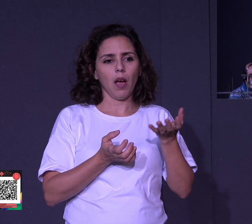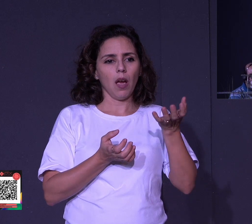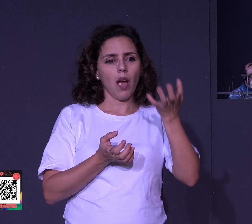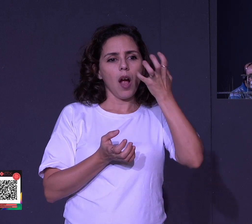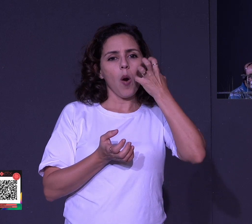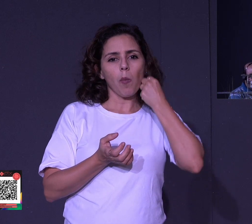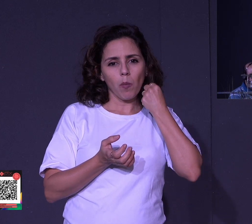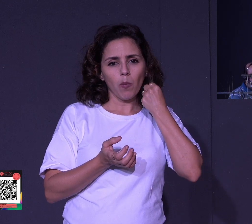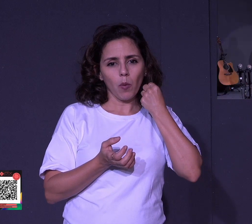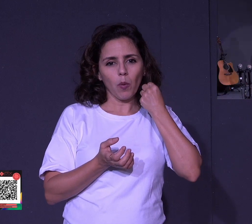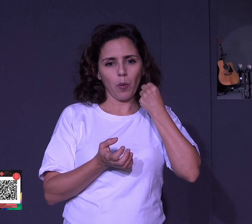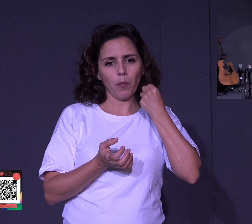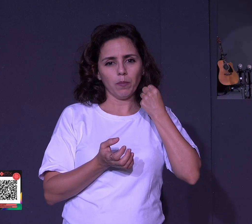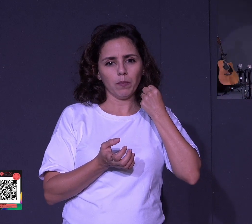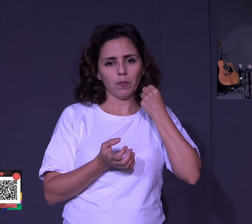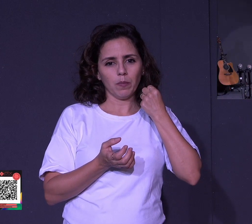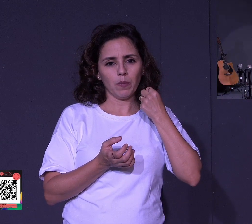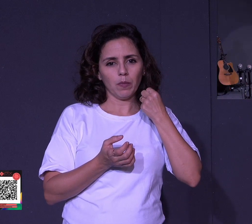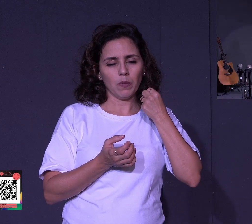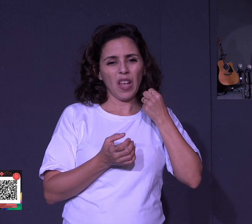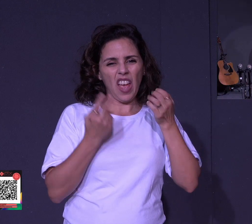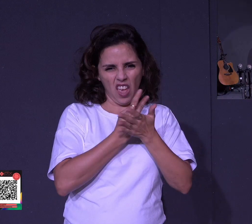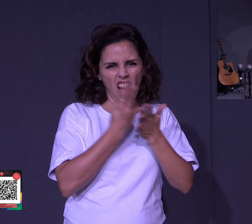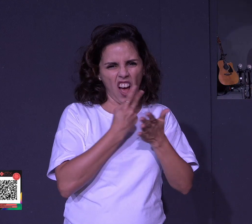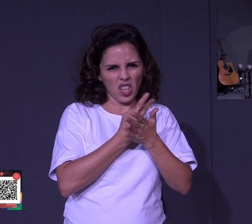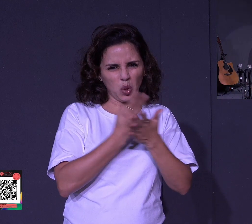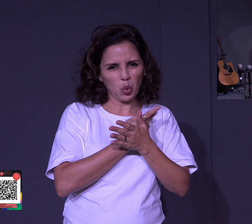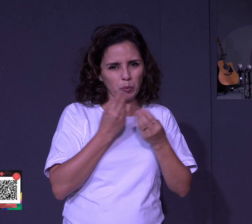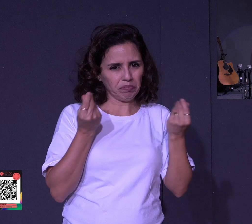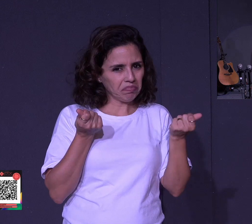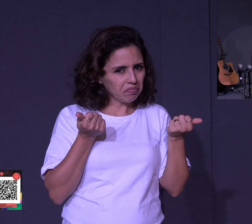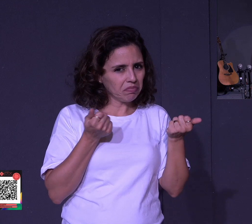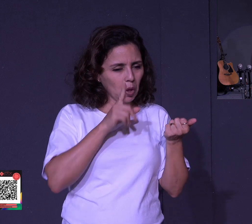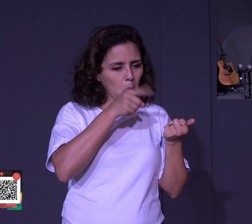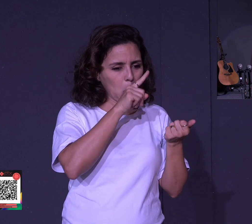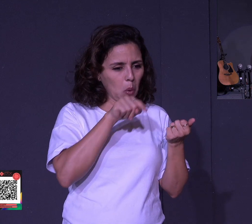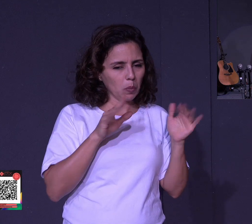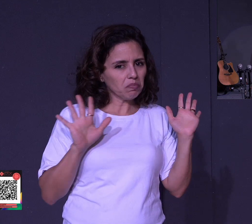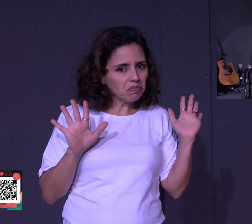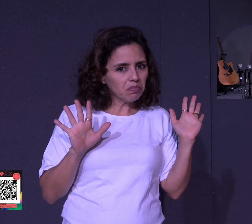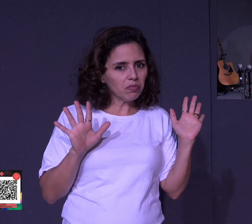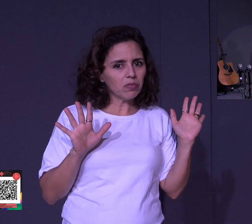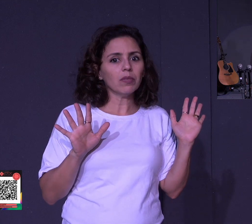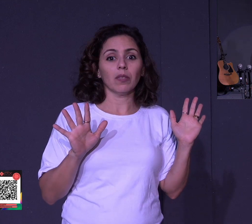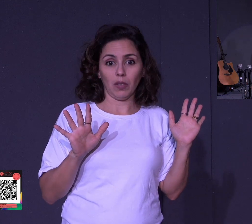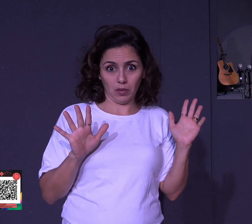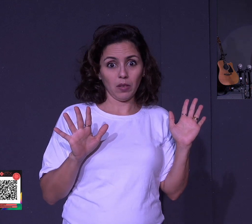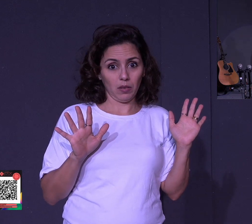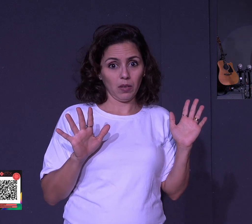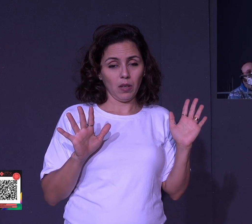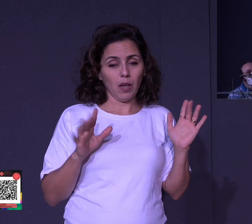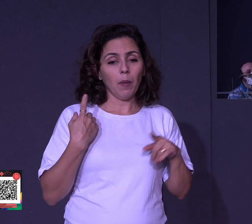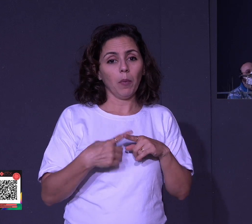Deus. Deuteronômio 32, verso 4. Ele é a rocha, as suas obras são perfeitas. Todos os seus caminhos são justos. Ele é Deus fiel